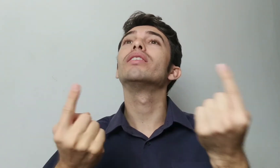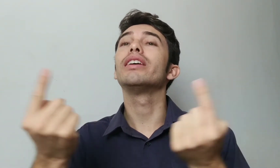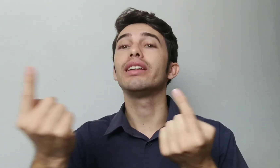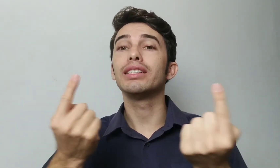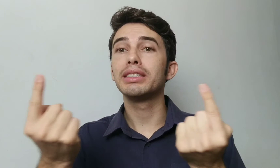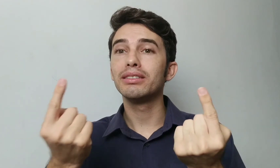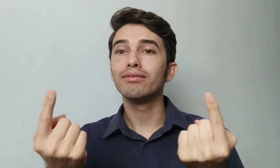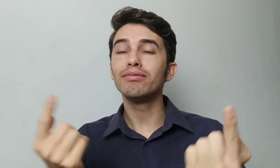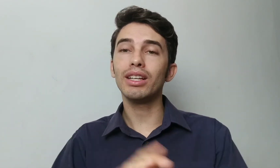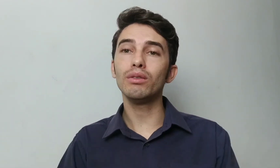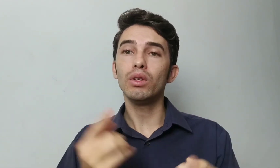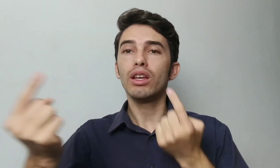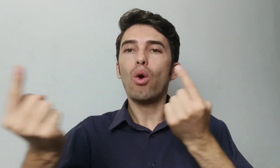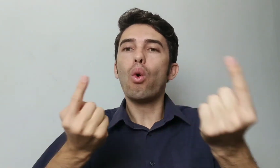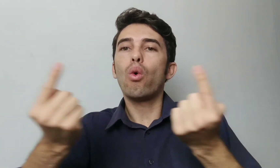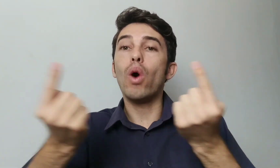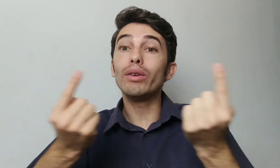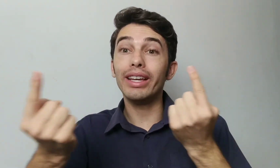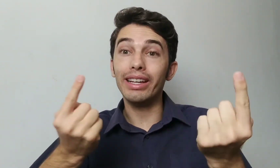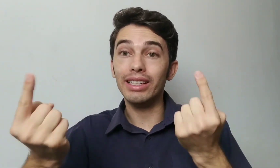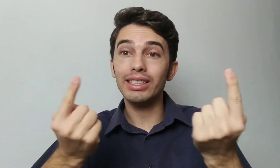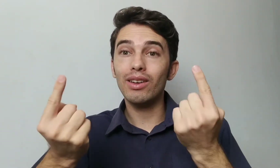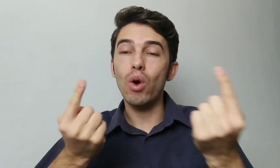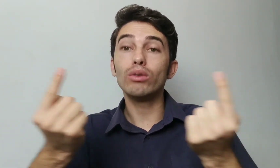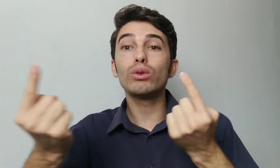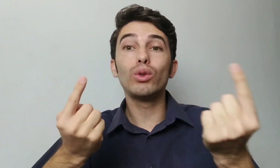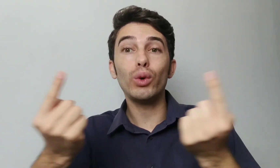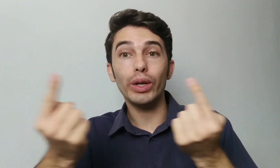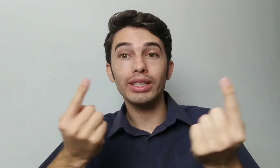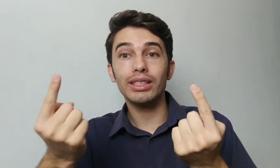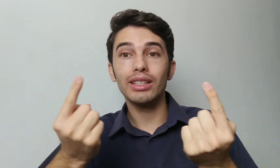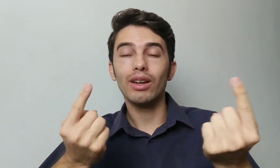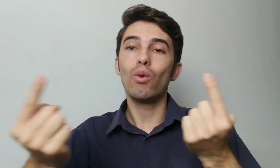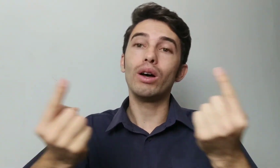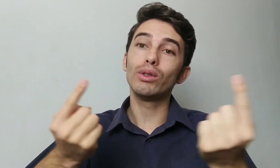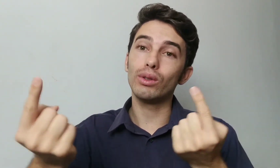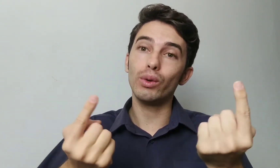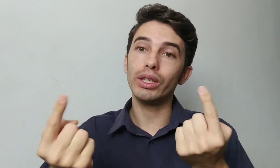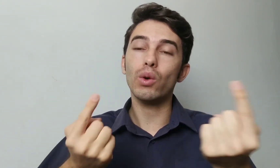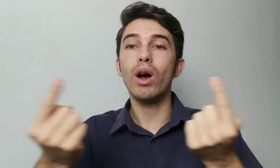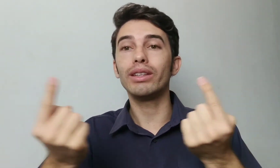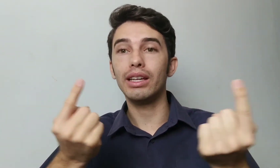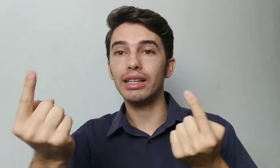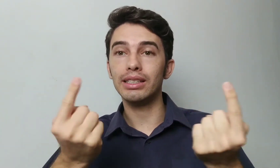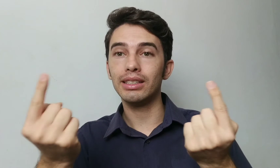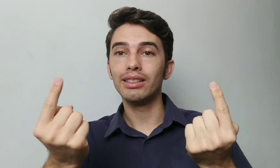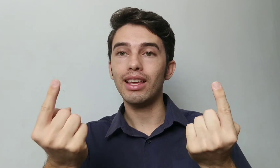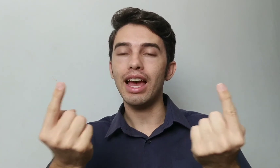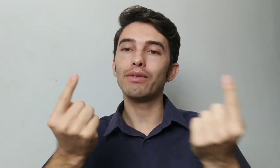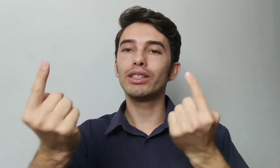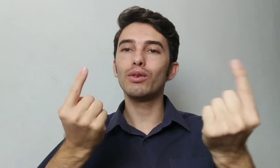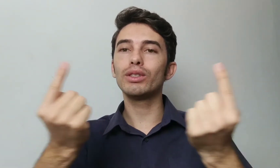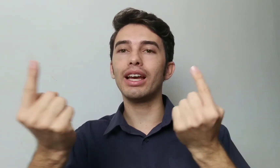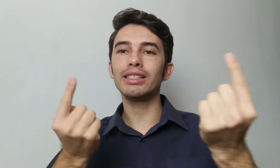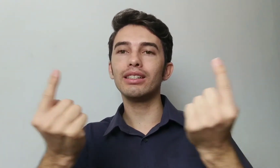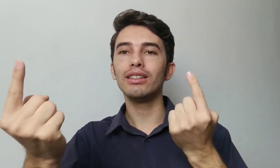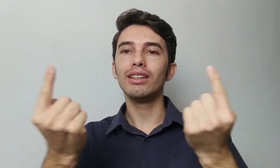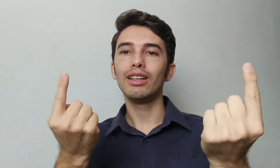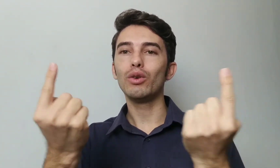deles? Então, qual deles? Qual dos dois? Qual dos dois? Qual deles? Aí você usa os